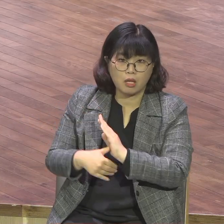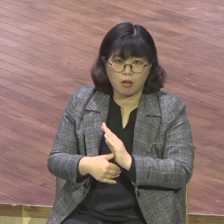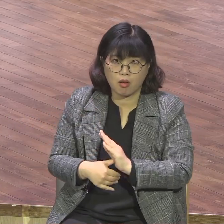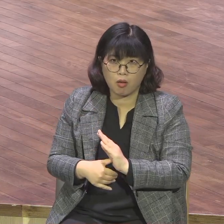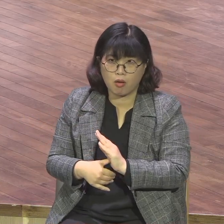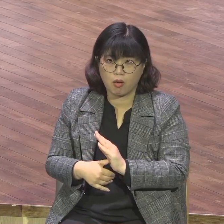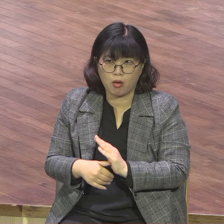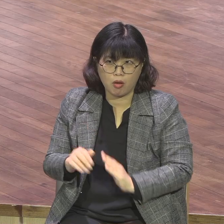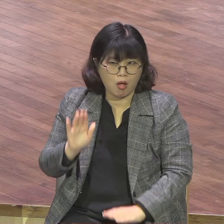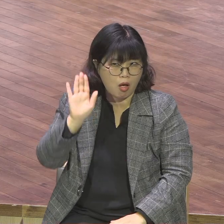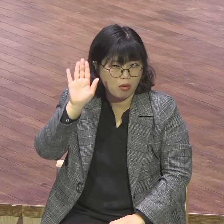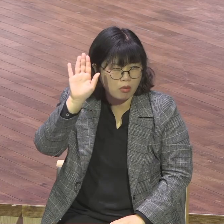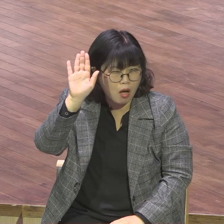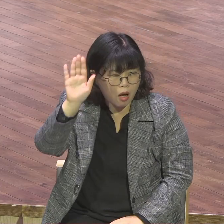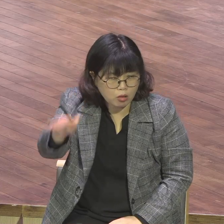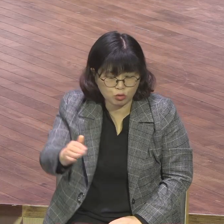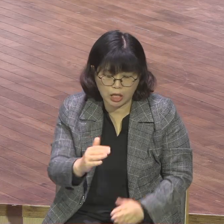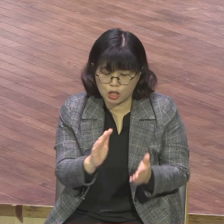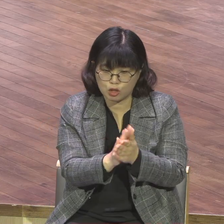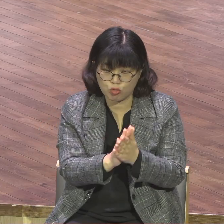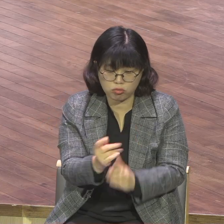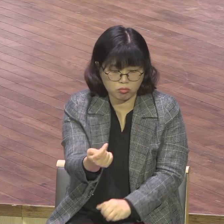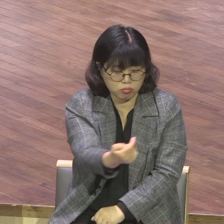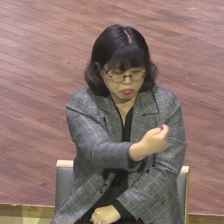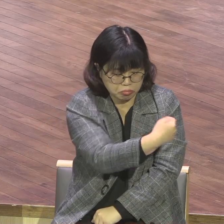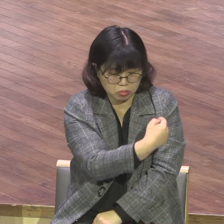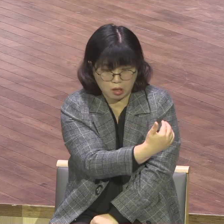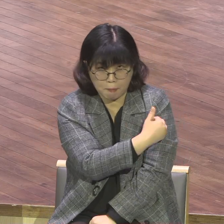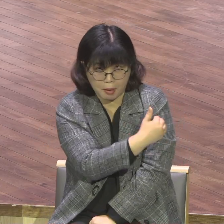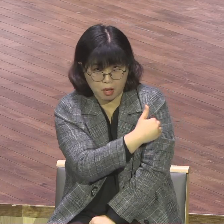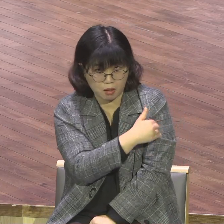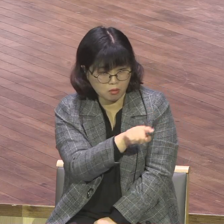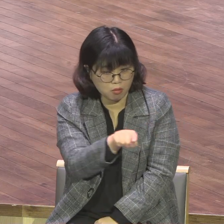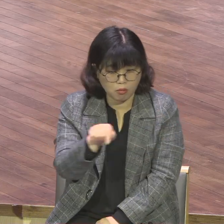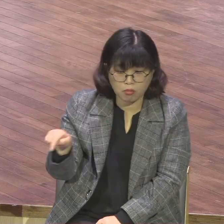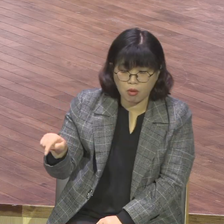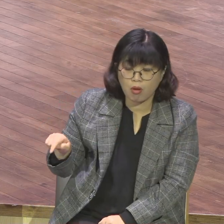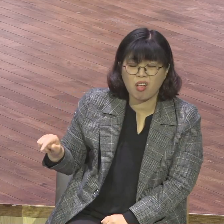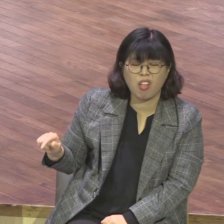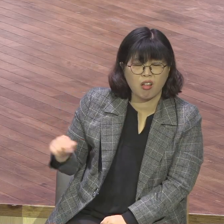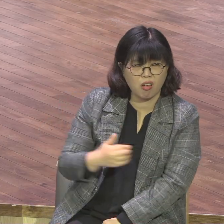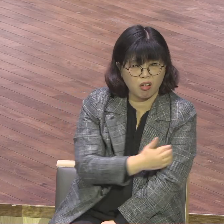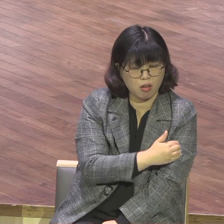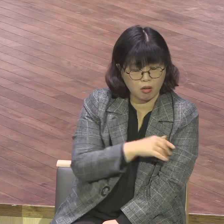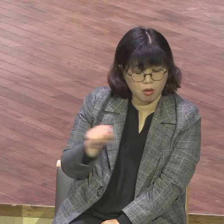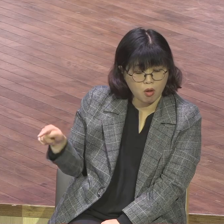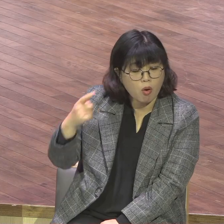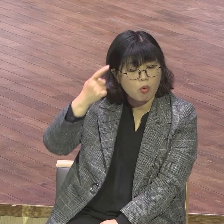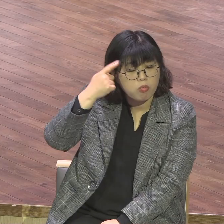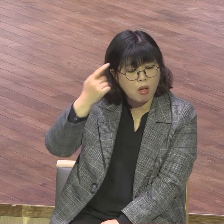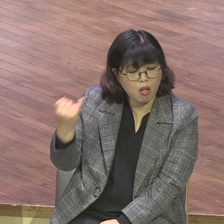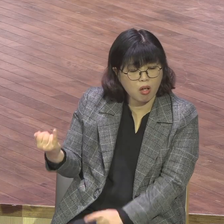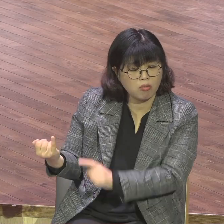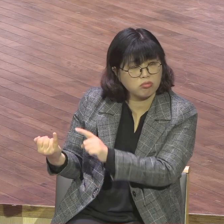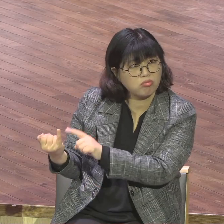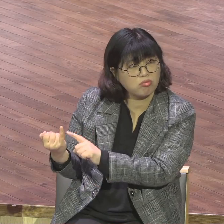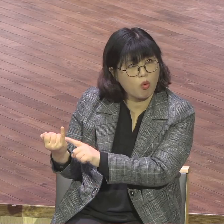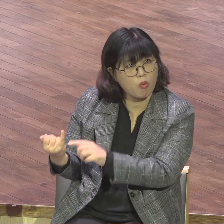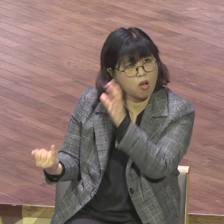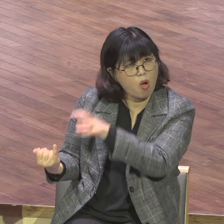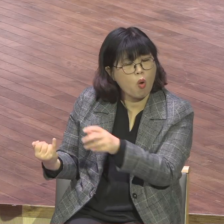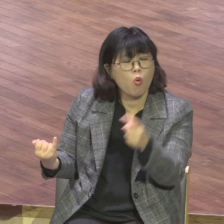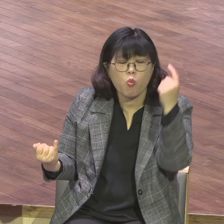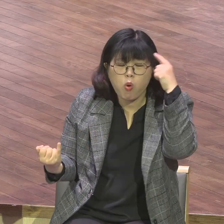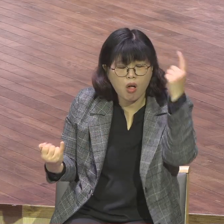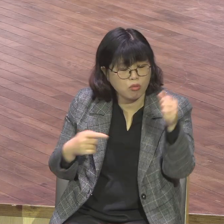이게? 왜 그래 주장을 하냐? 아이, 대구 친구예요. 그 친구는 대구 사람은 조금 다릅니다. 이?